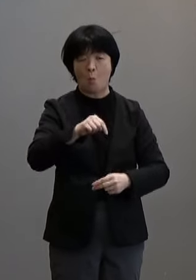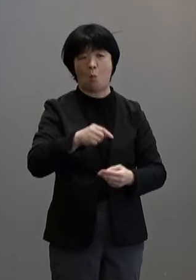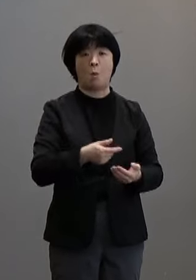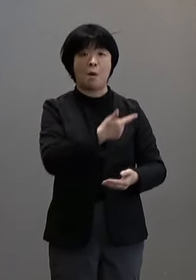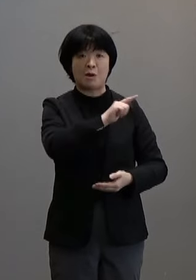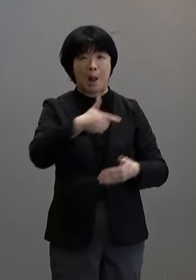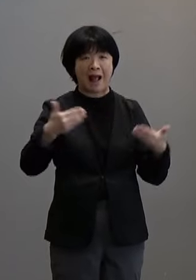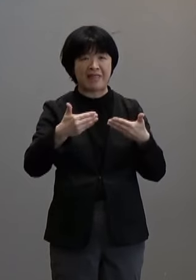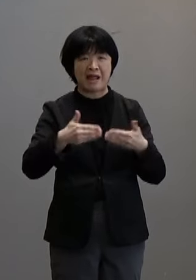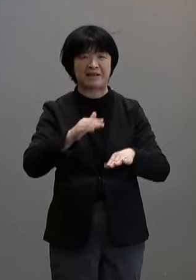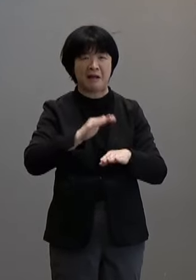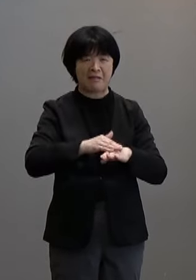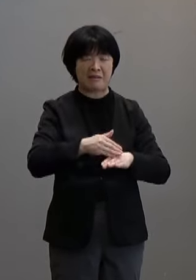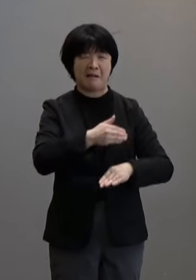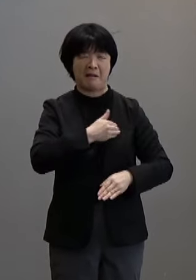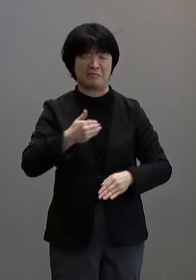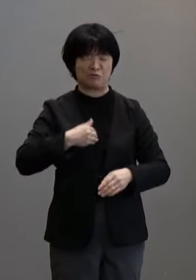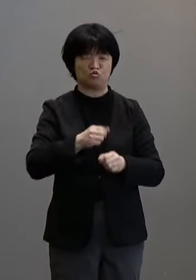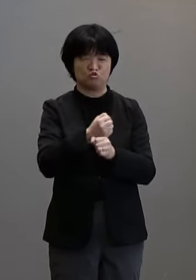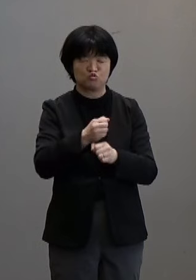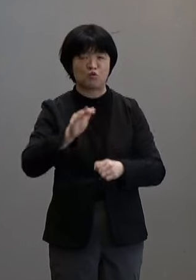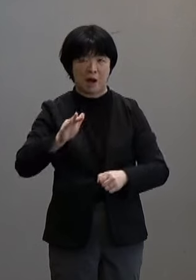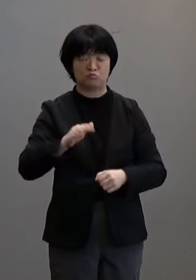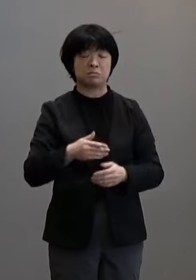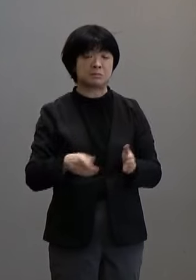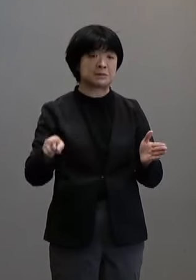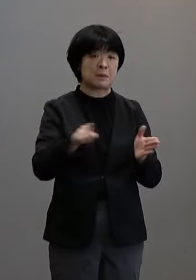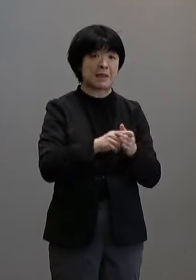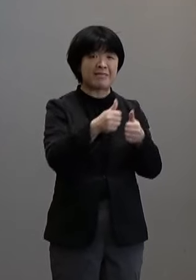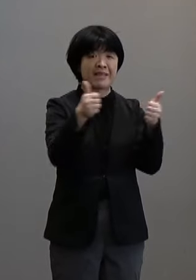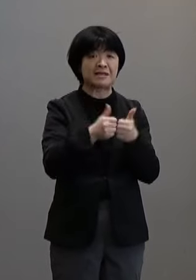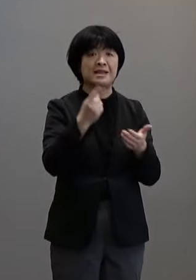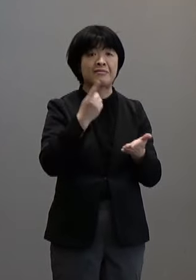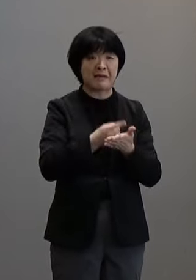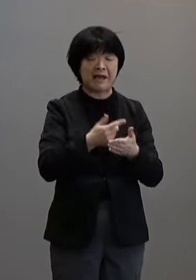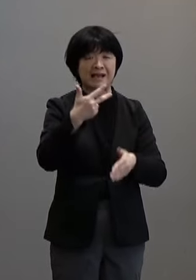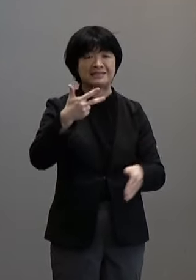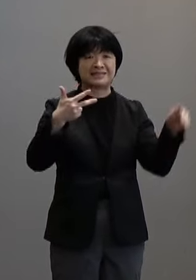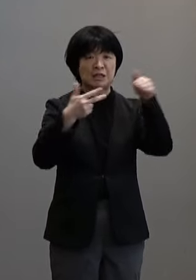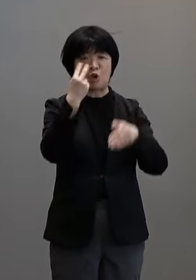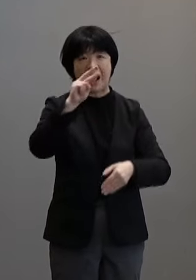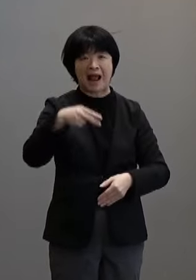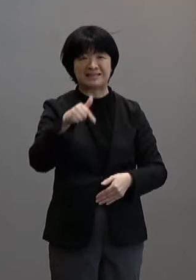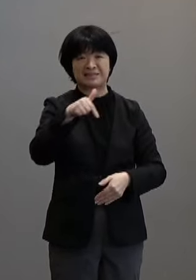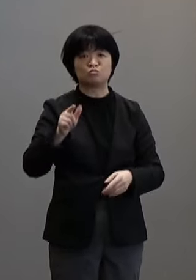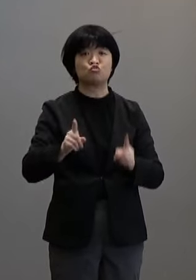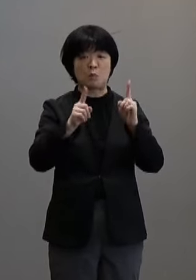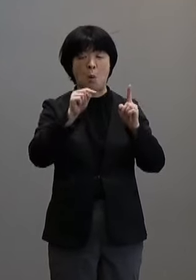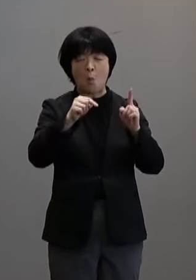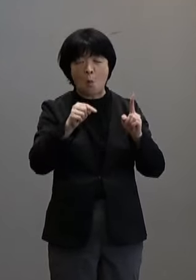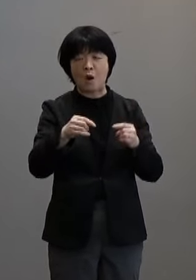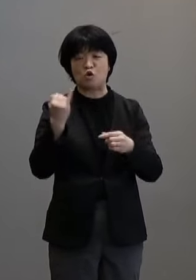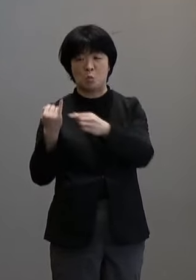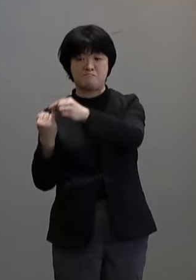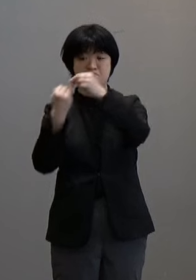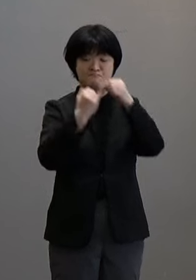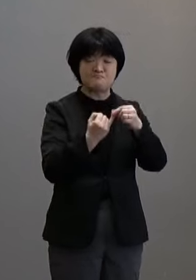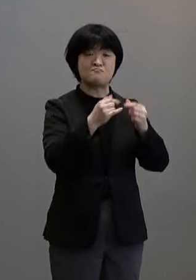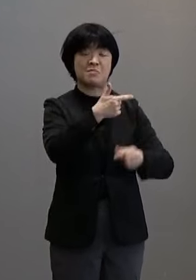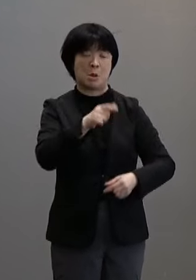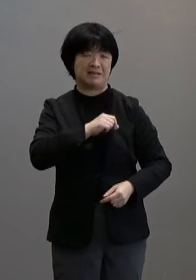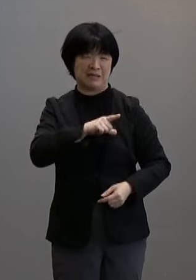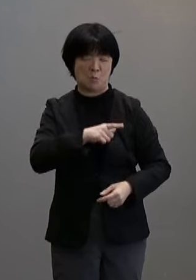りや、従来男性社員のみで構成をしていた施設管理部門等への女性社員の配属などに積極的に取り組んで